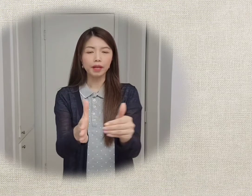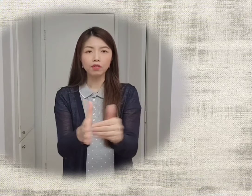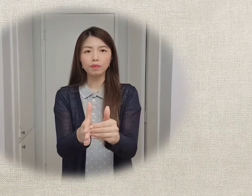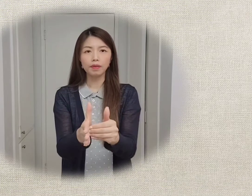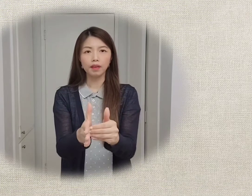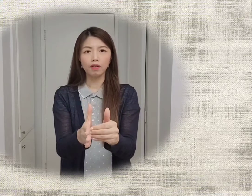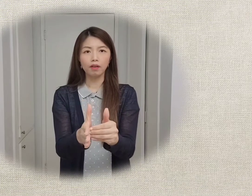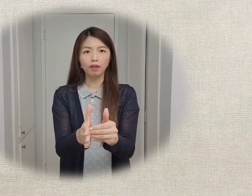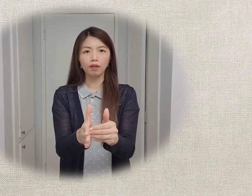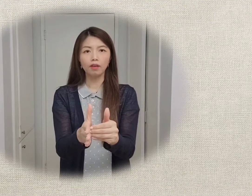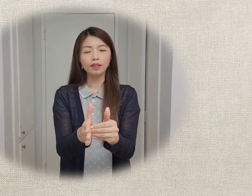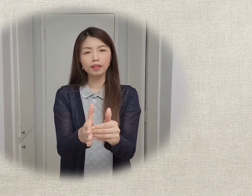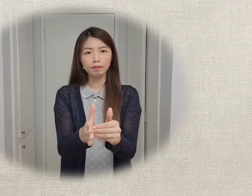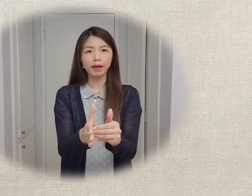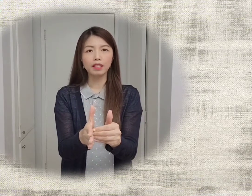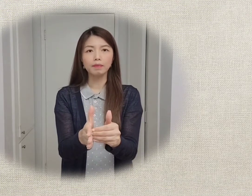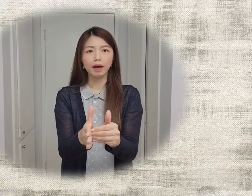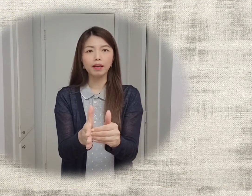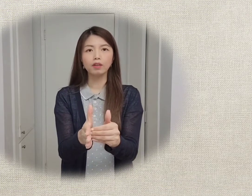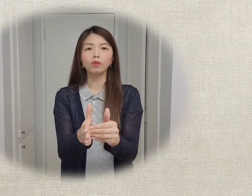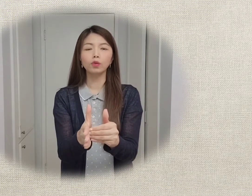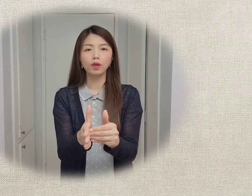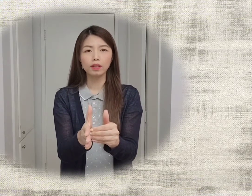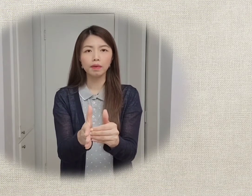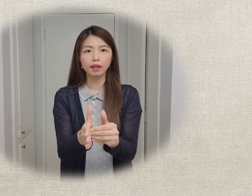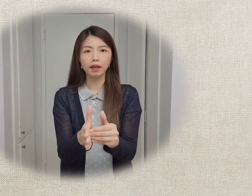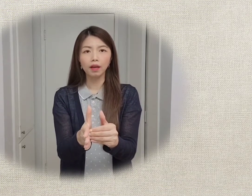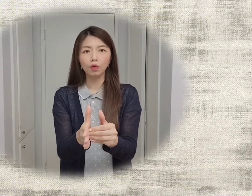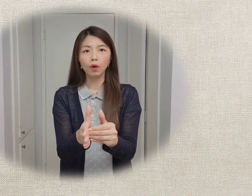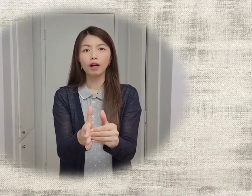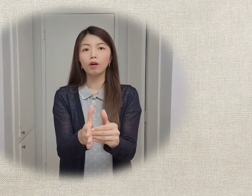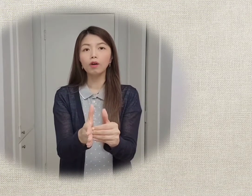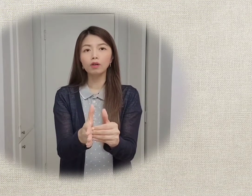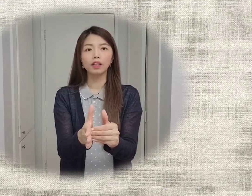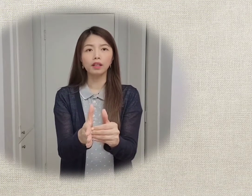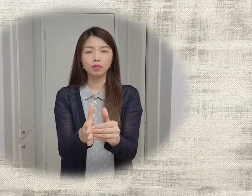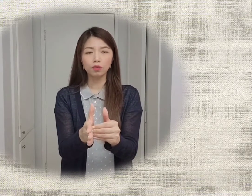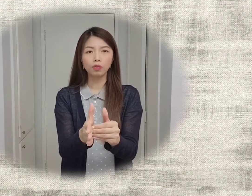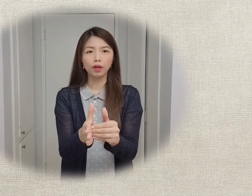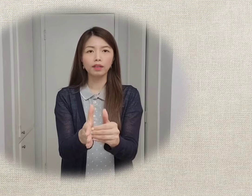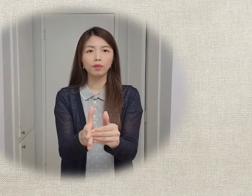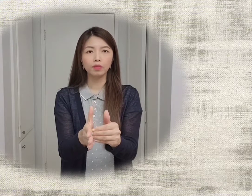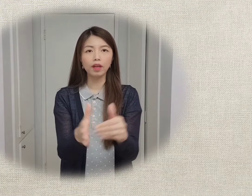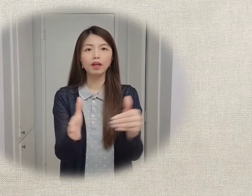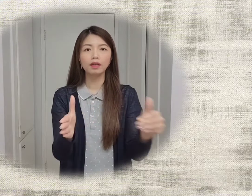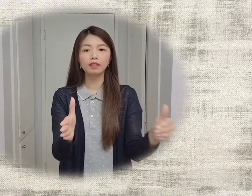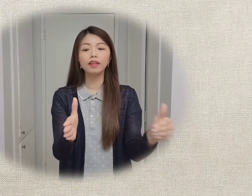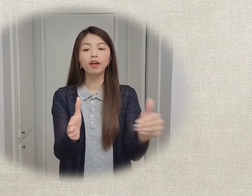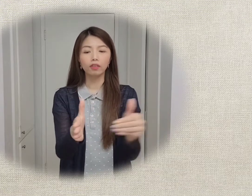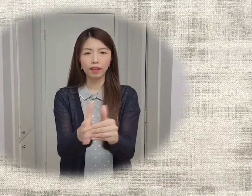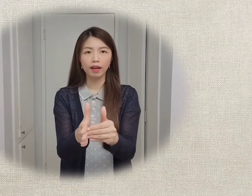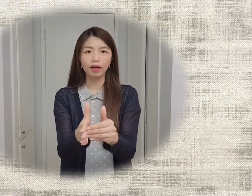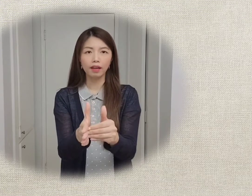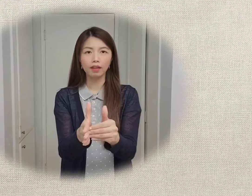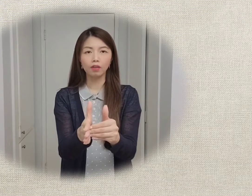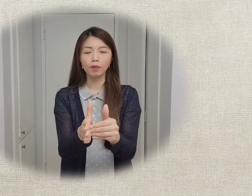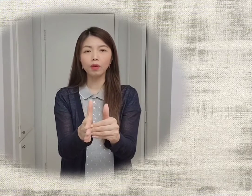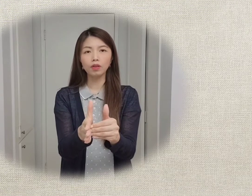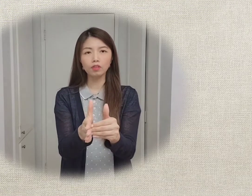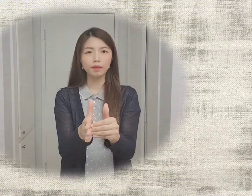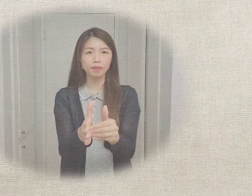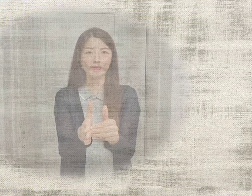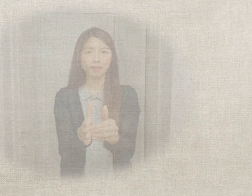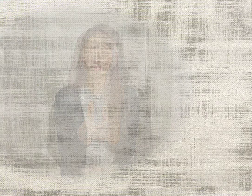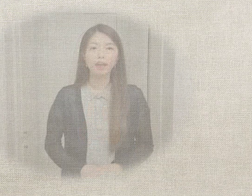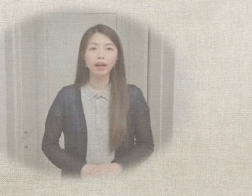끝수어를 마지막에 해주시면 돼요. 끝, 마지막 이런 뜻도 되지만 과거형을 나타내는 수어도 되기 때문에 은혜였다. 이렇게